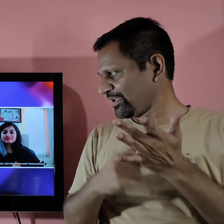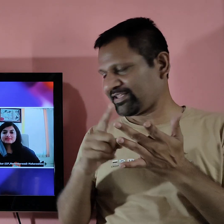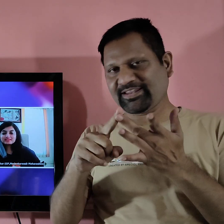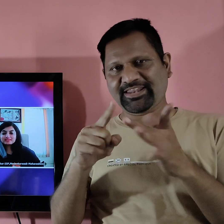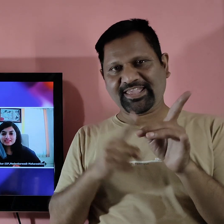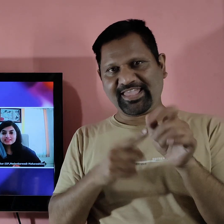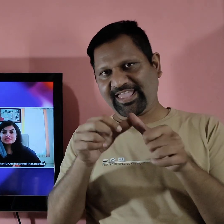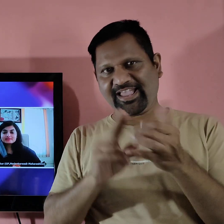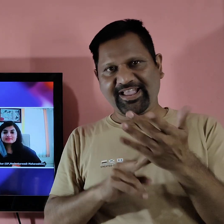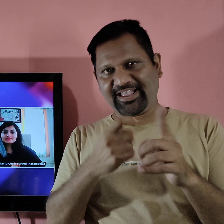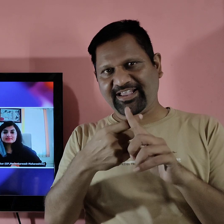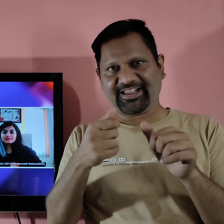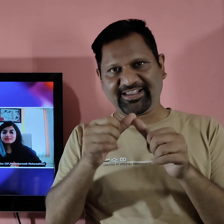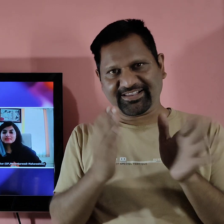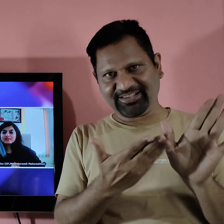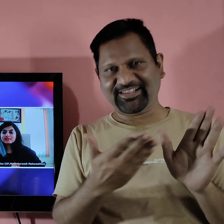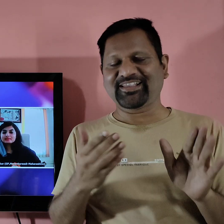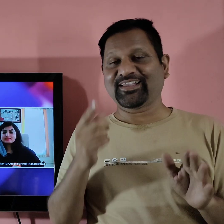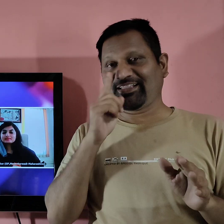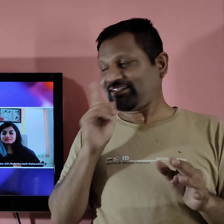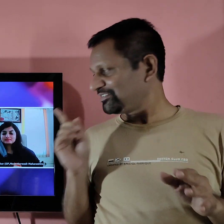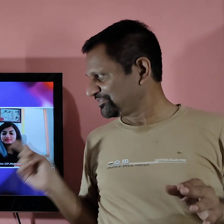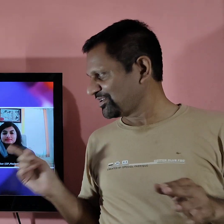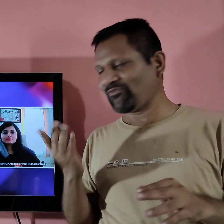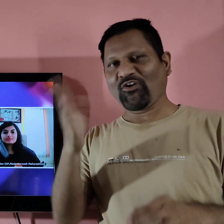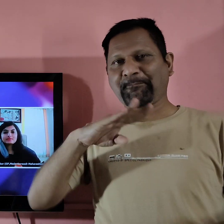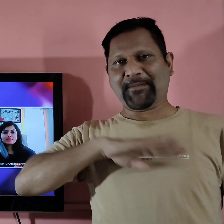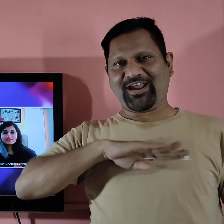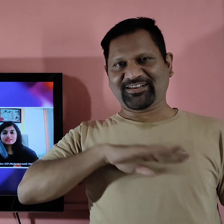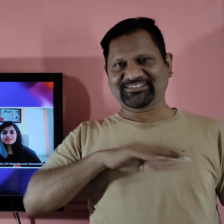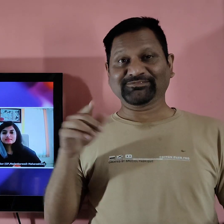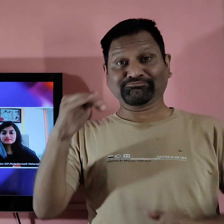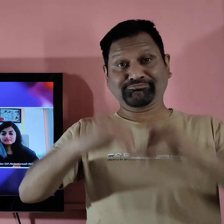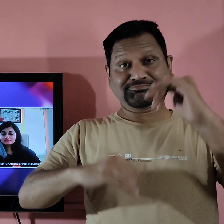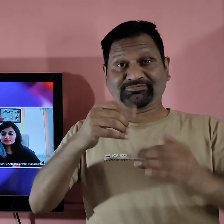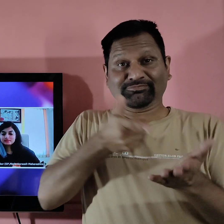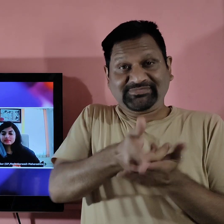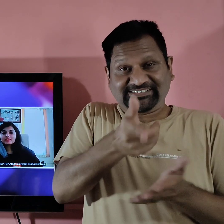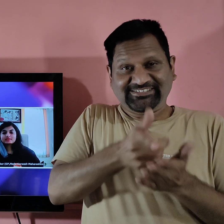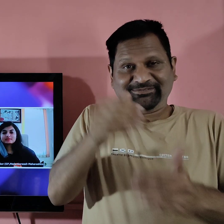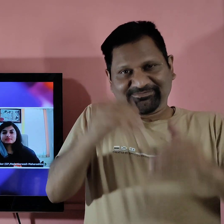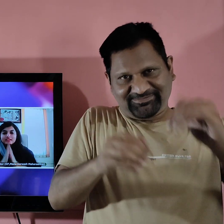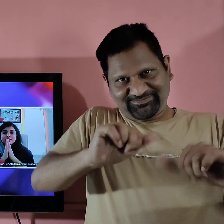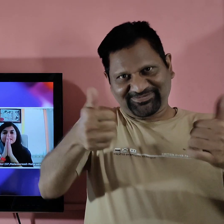प्रधान बहन प्रियंका हमारे साथ है। प्रियंका जी नमस्कार।